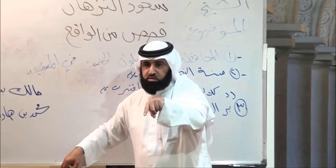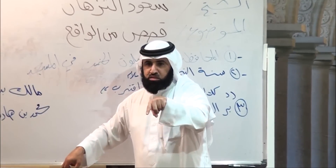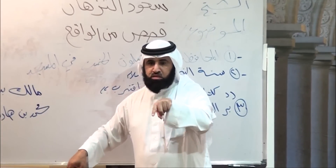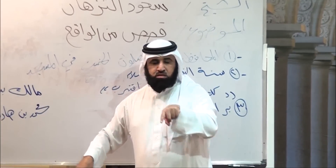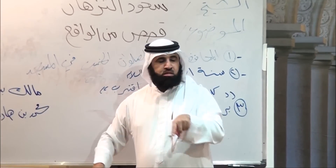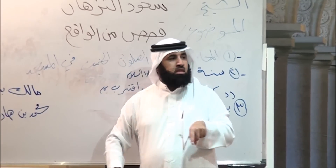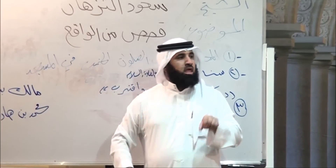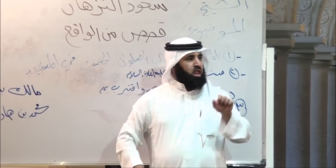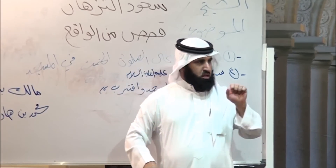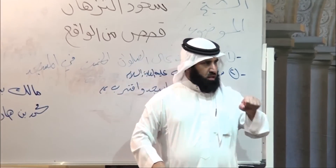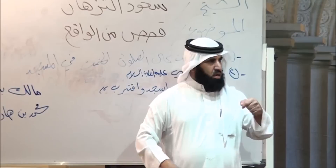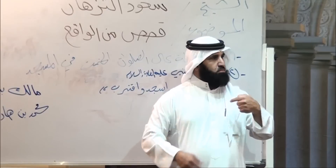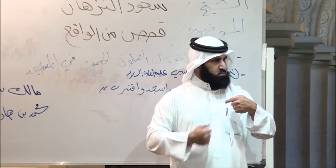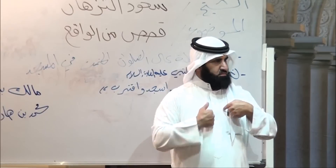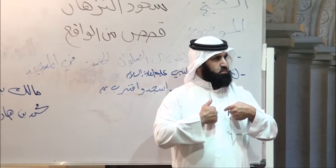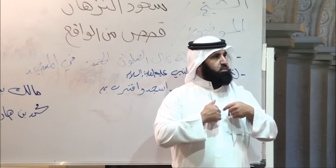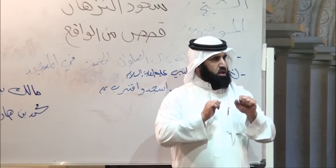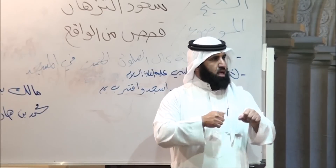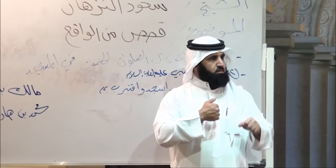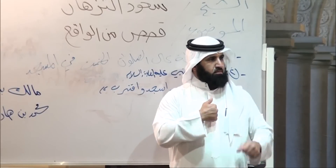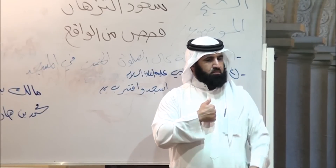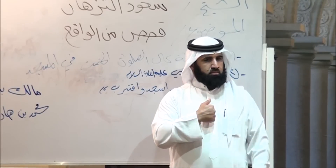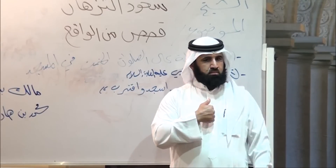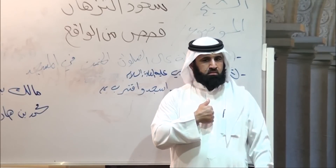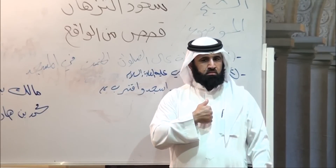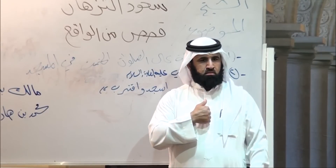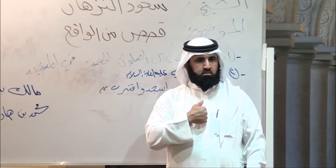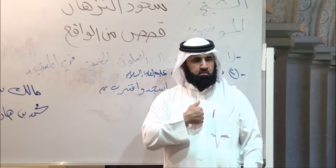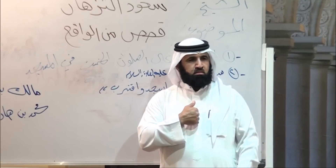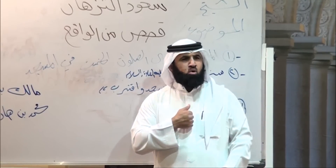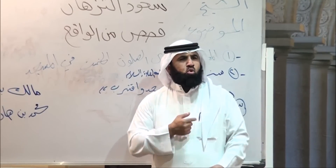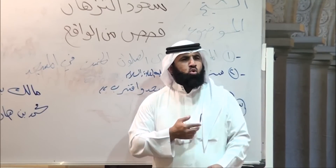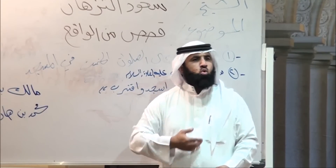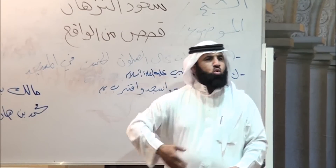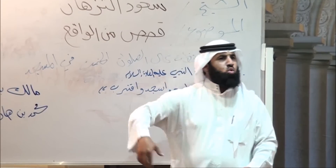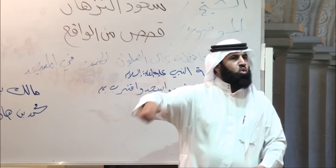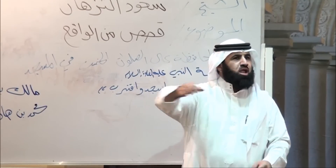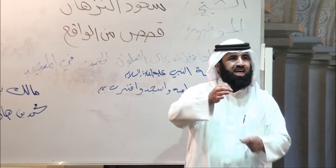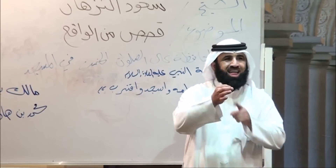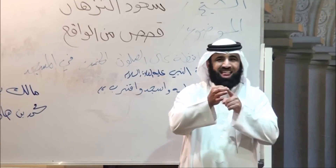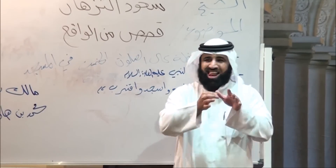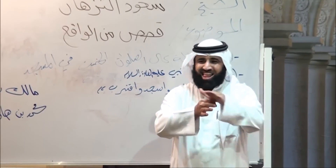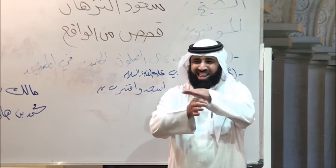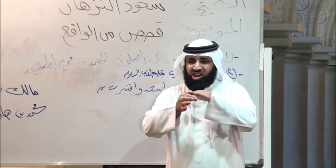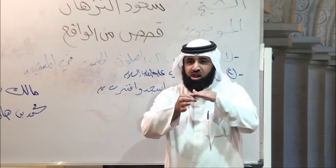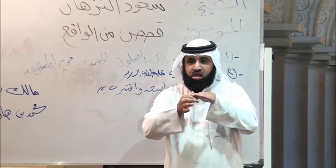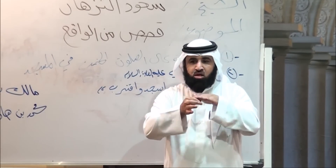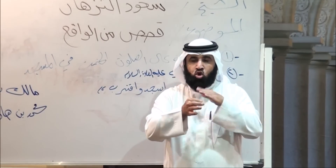قال نعم. قال هل في المدينة أحد غيرك بنفس الاسم؟